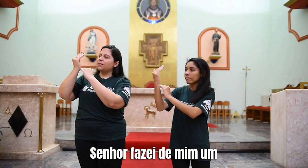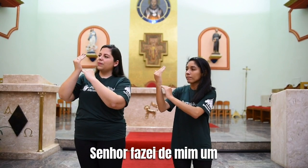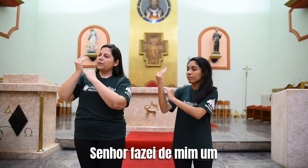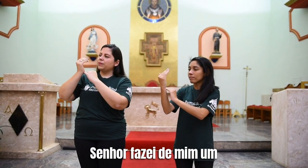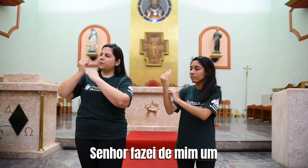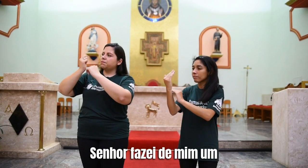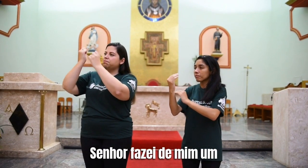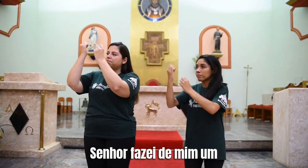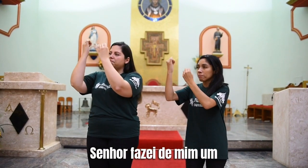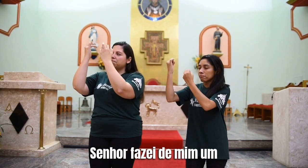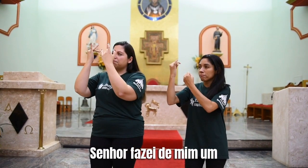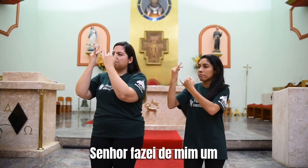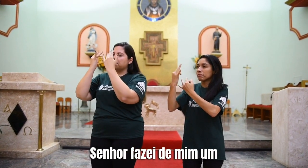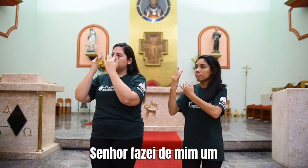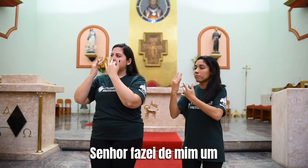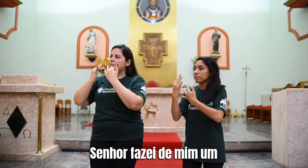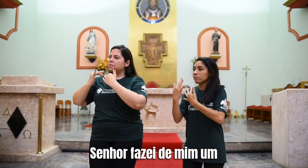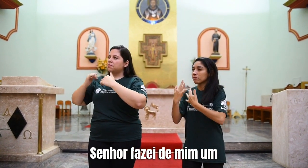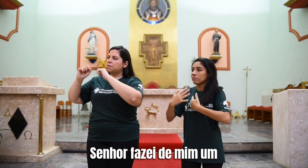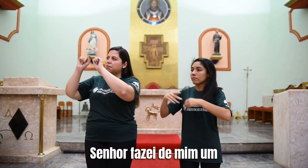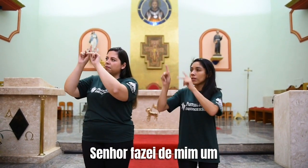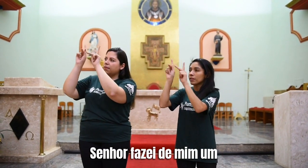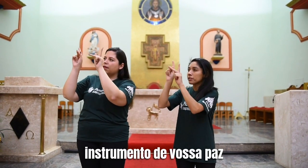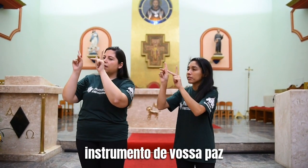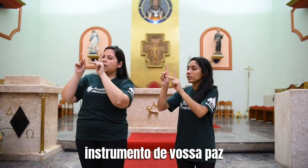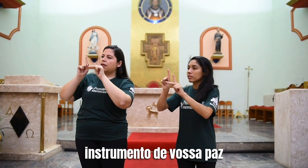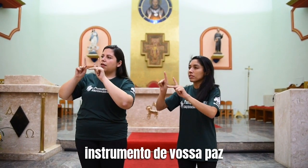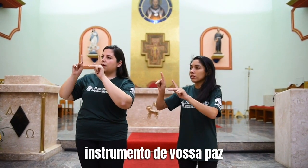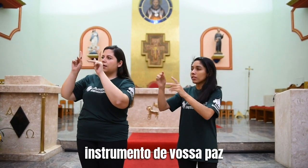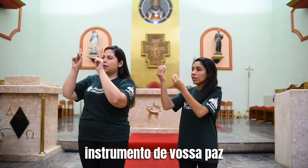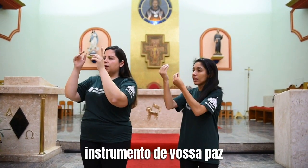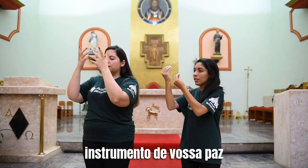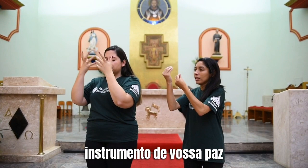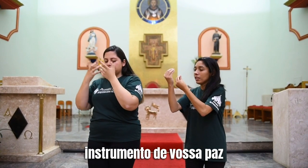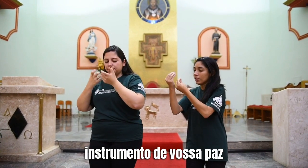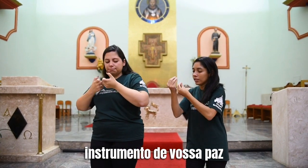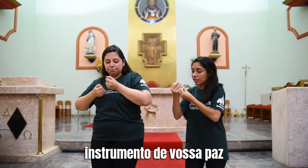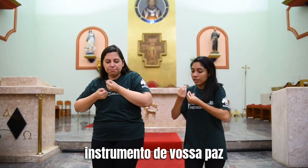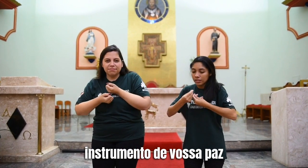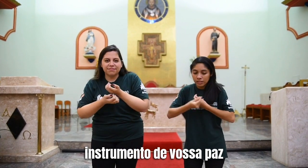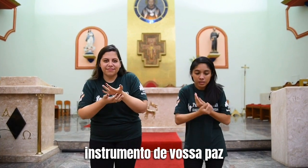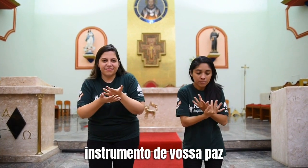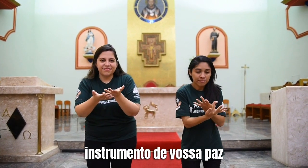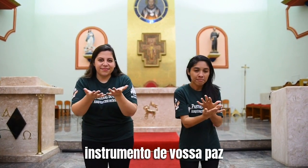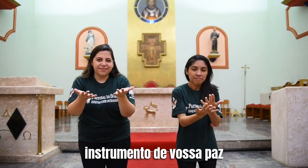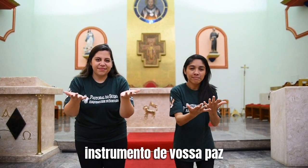Fazei de mim um instrumento de vossa paz,